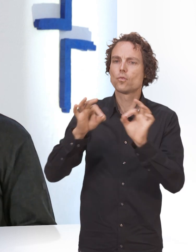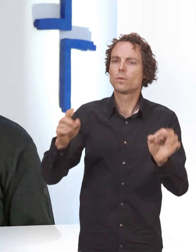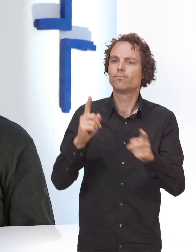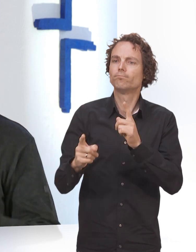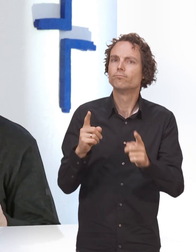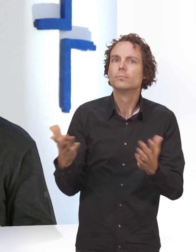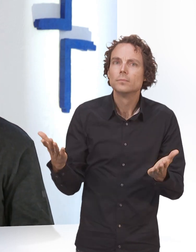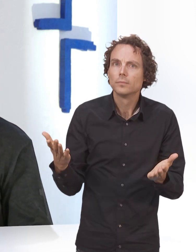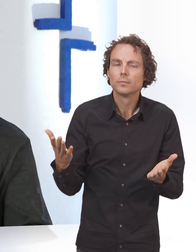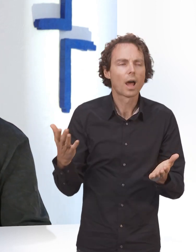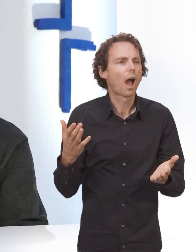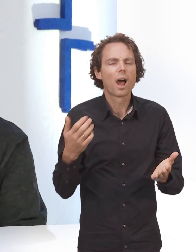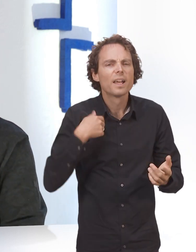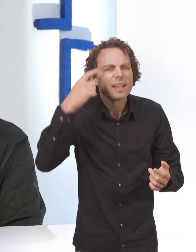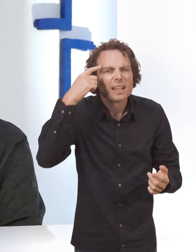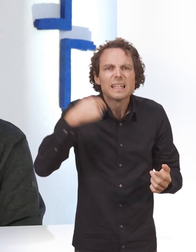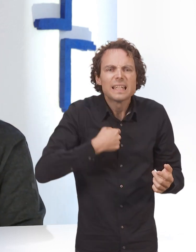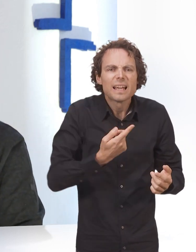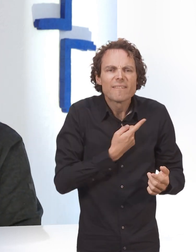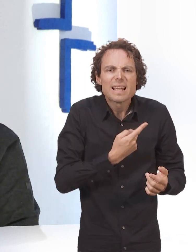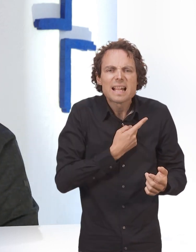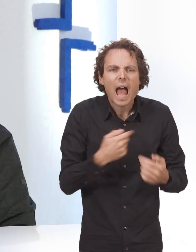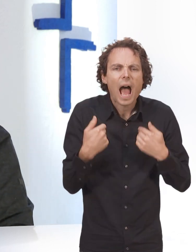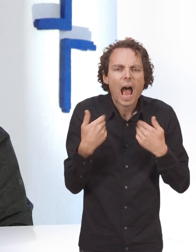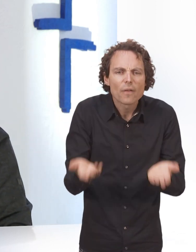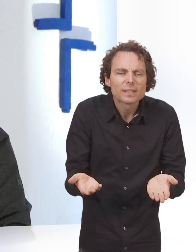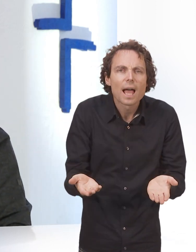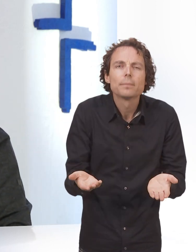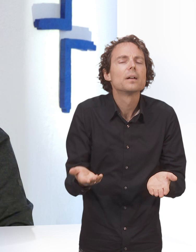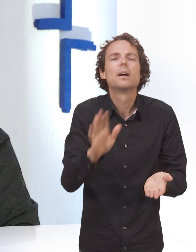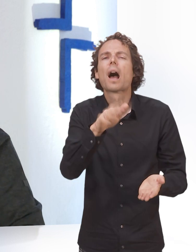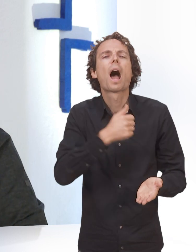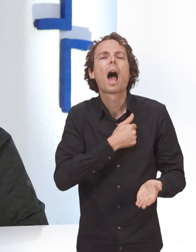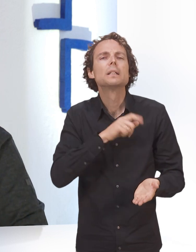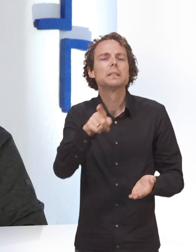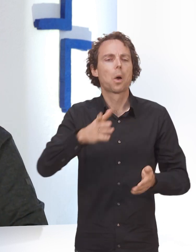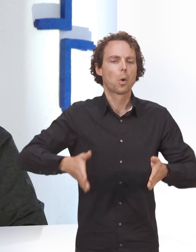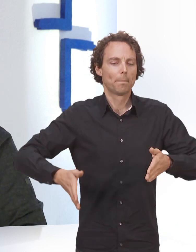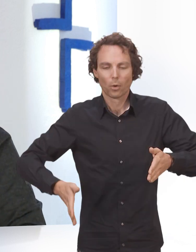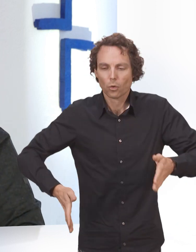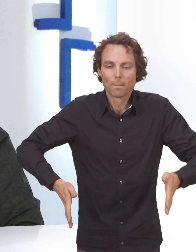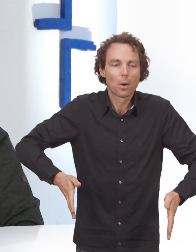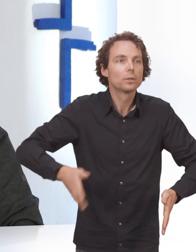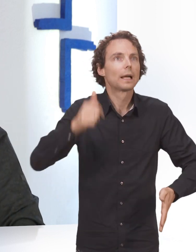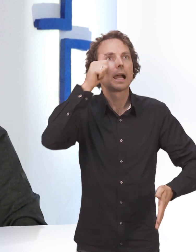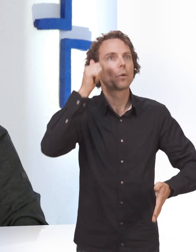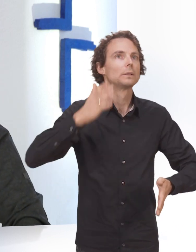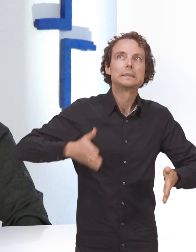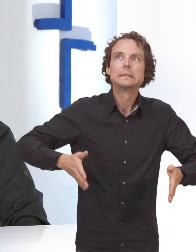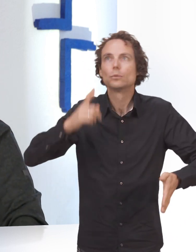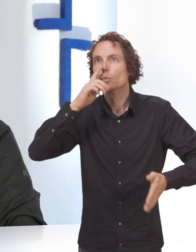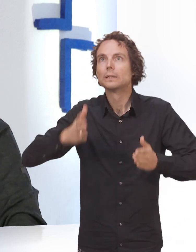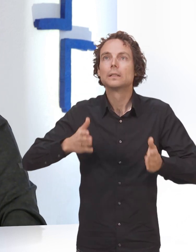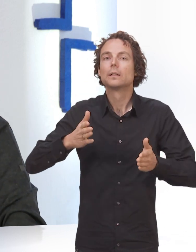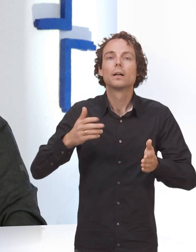Vielleicht denken Sie, da muss ich ja meinen Willen aufgeben. Keine Angst, Sie werden kein Roboter, auch kein Religiöser. Wir kopieren ja